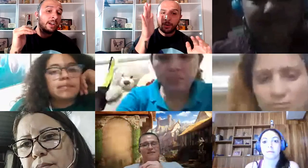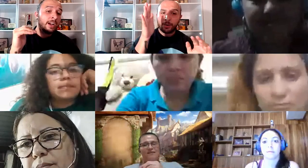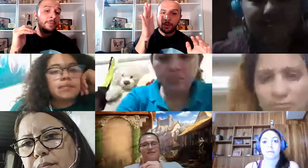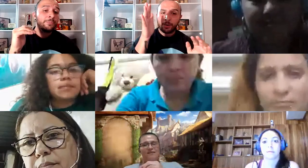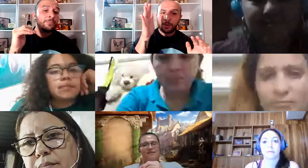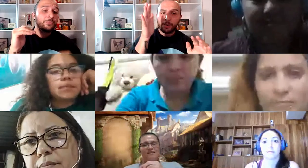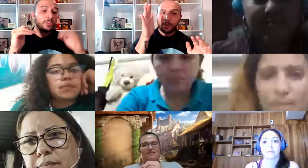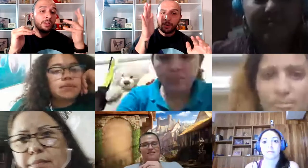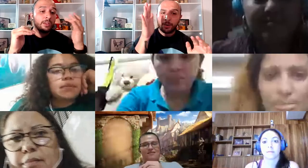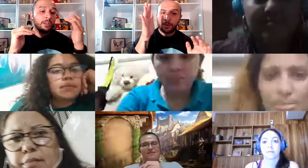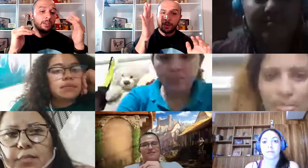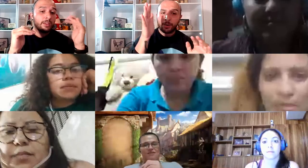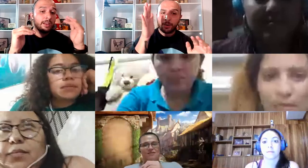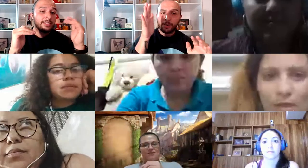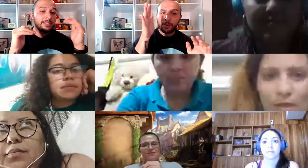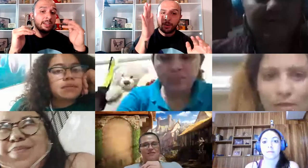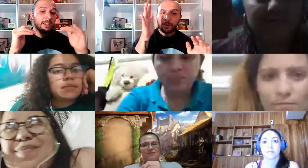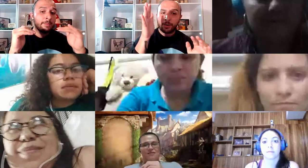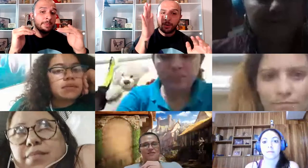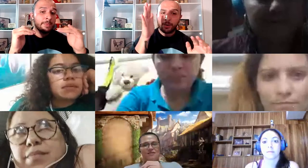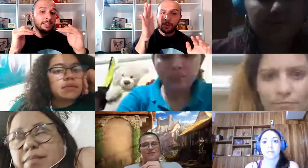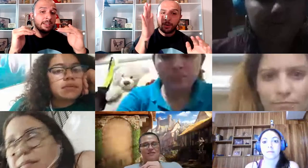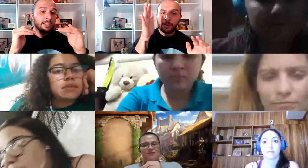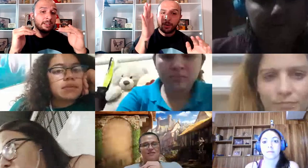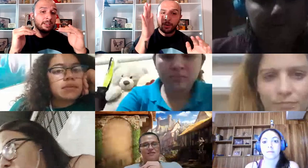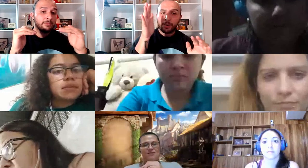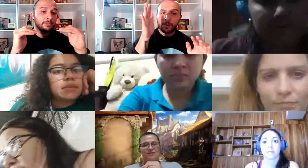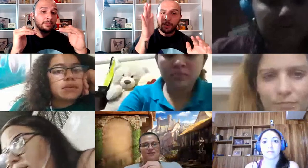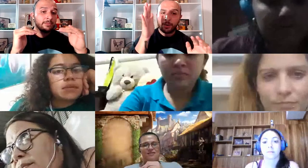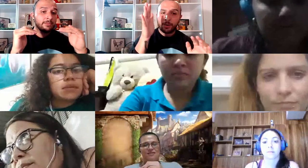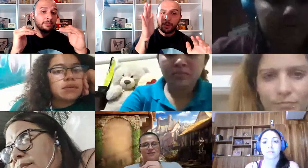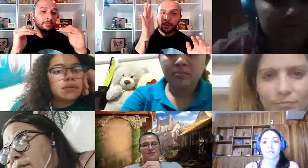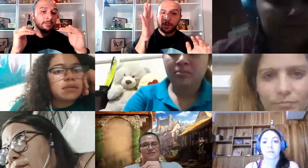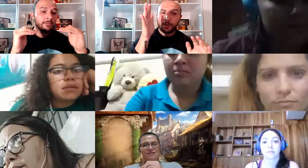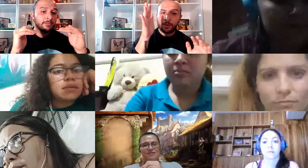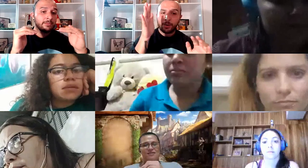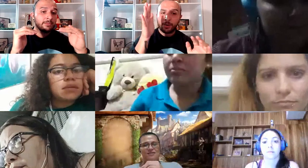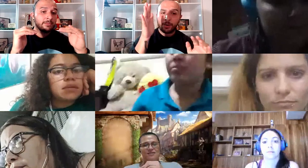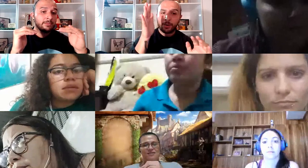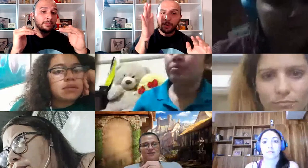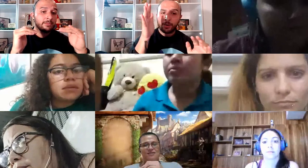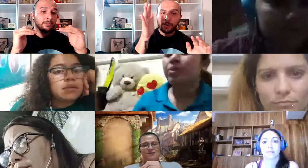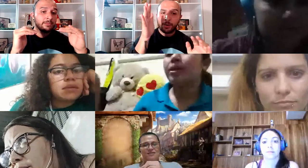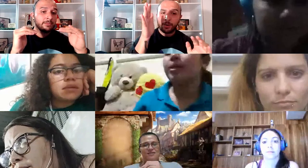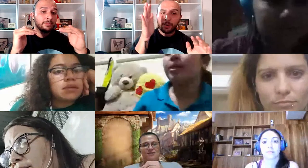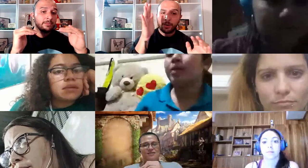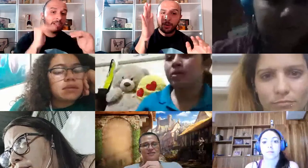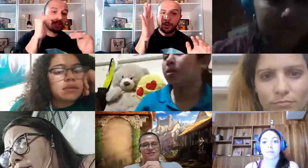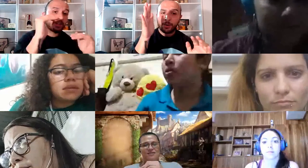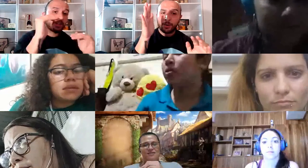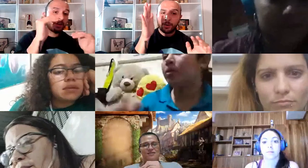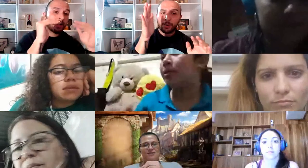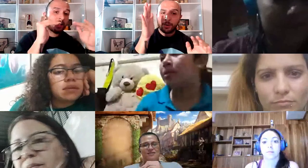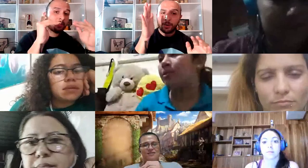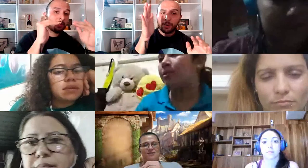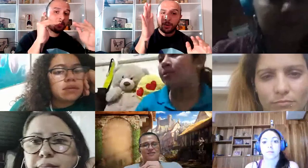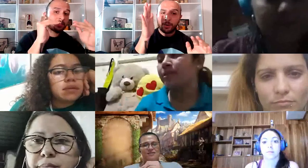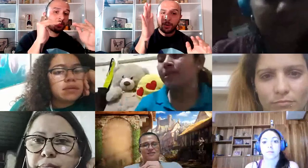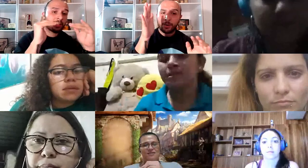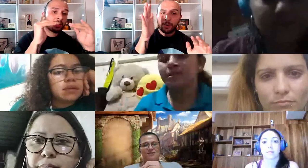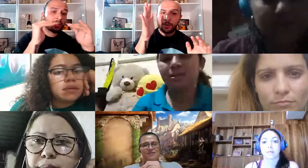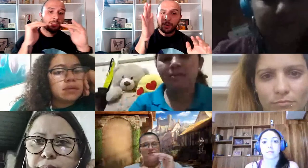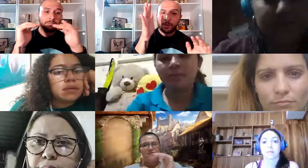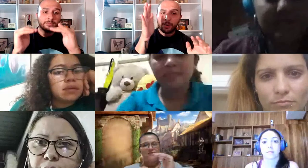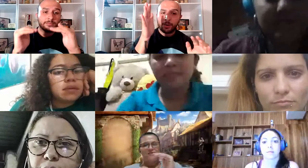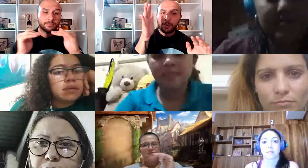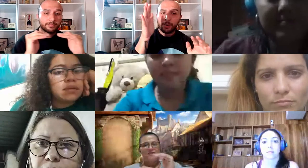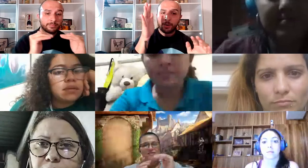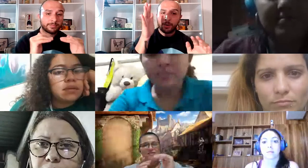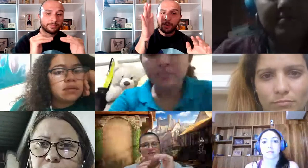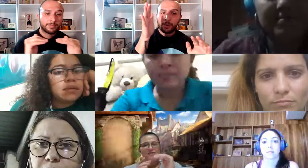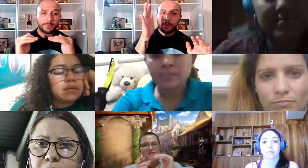acá, la izquierda empieza aquí. Si la tengo acá, empiezo aquí. Si la tengo acá, empiezo aquí.